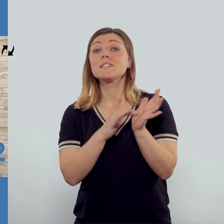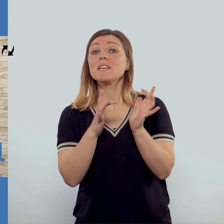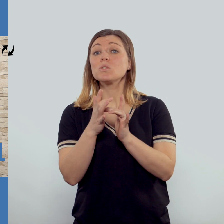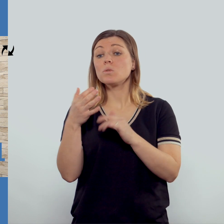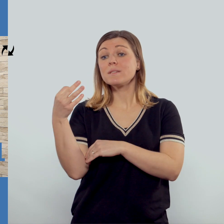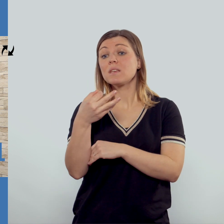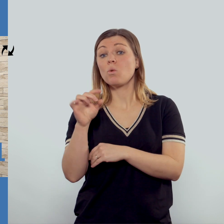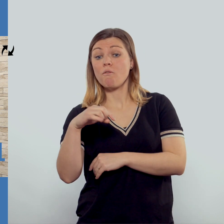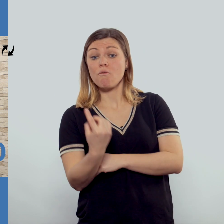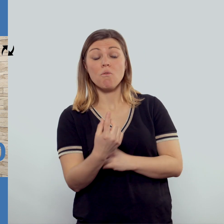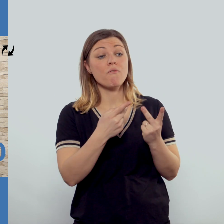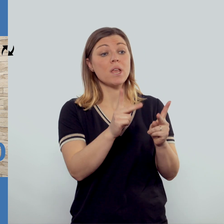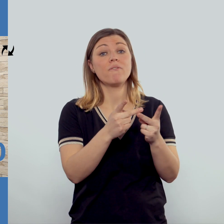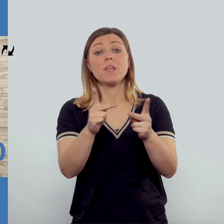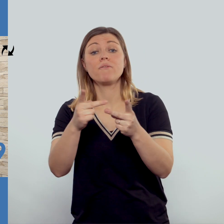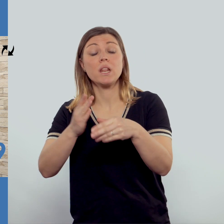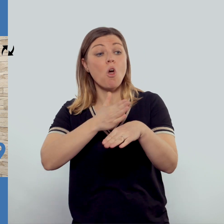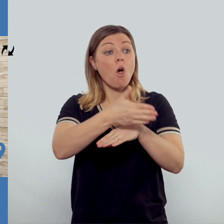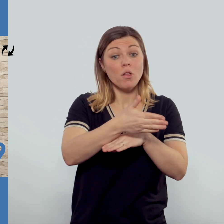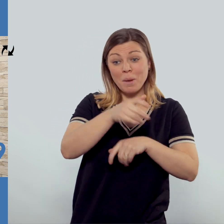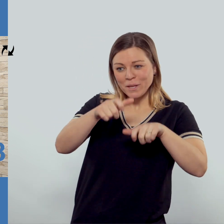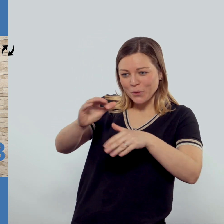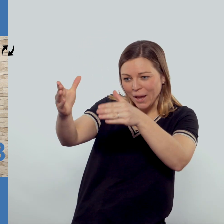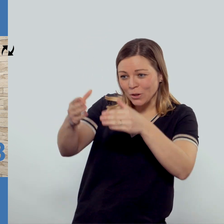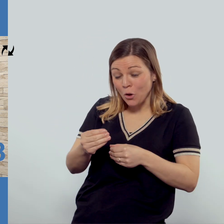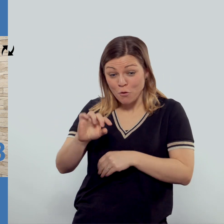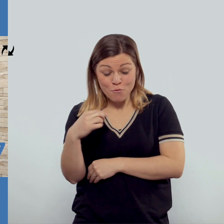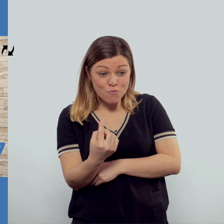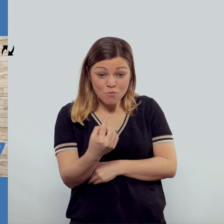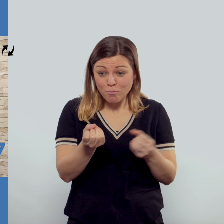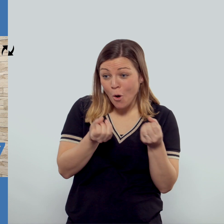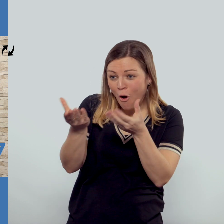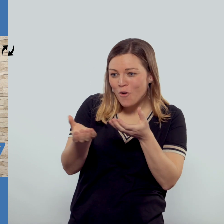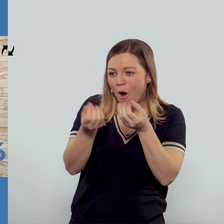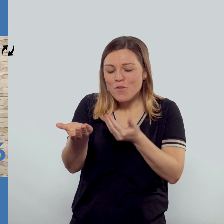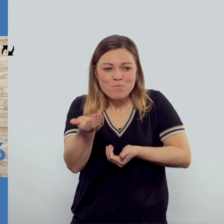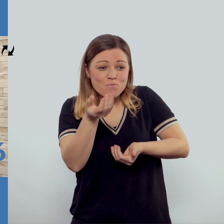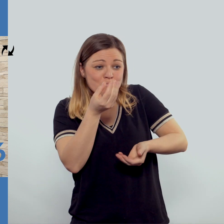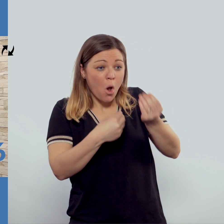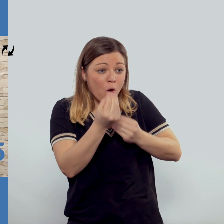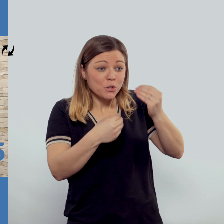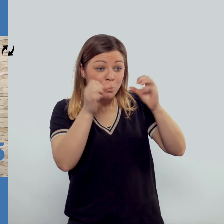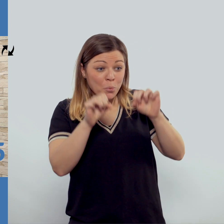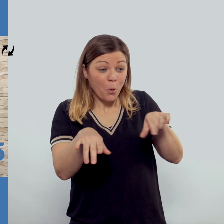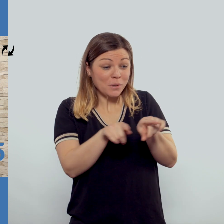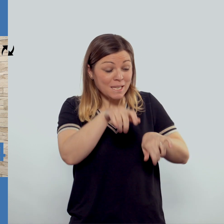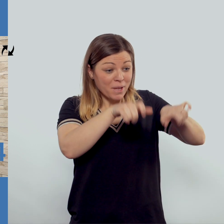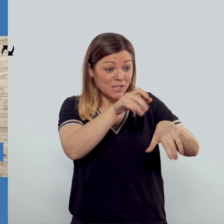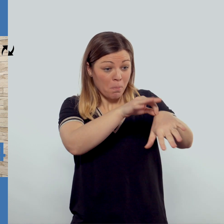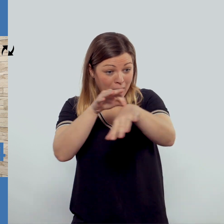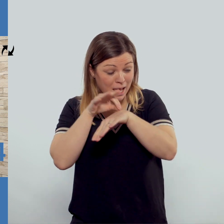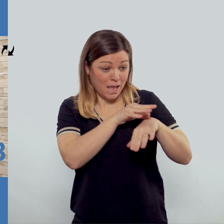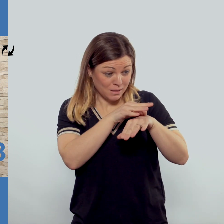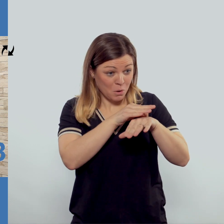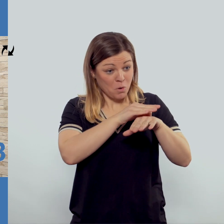Jésus dit « Dans toute ville où vous entrerez et où l'on vous accueillera, mangez ce qu'on vous offrira, guérissez les malades qui s'y trouveront et dites-leur,